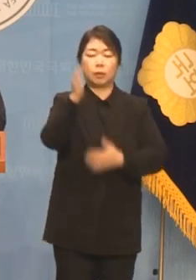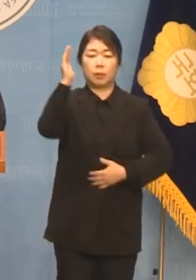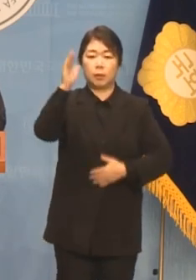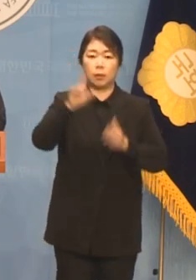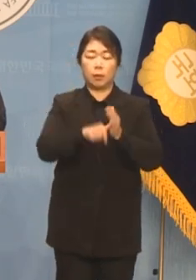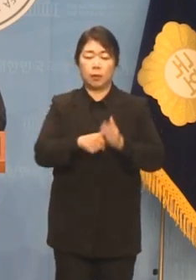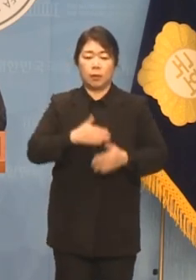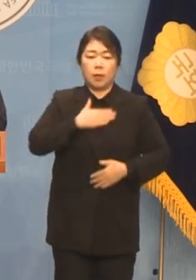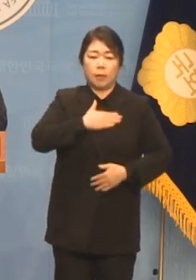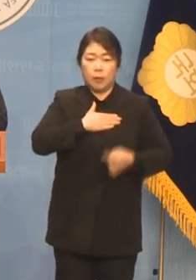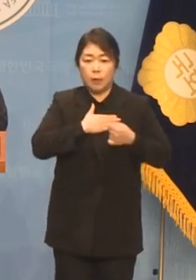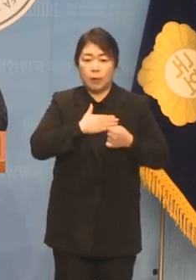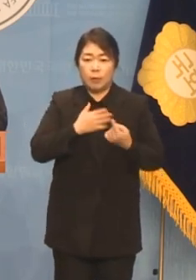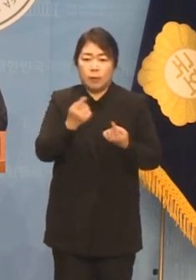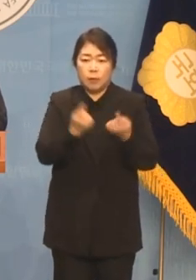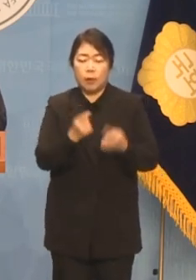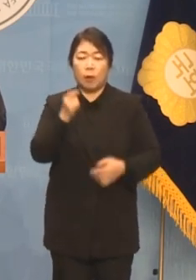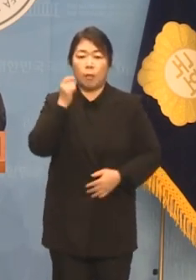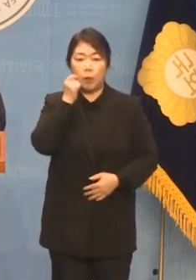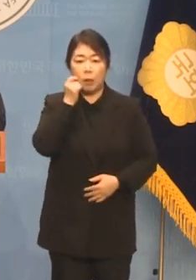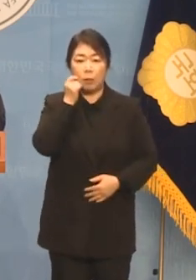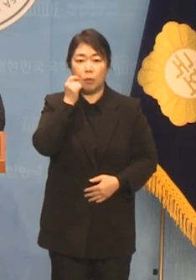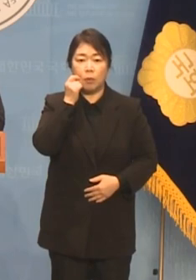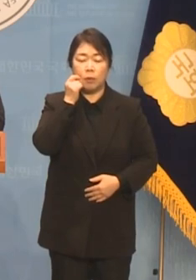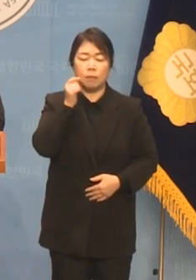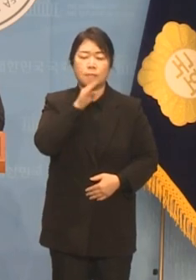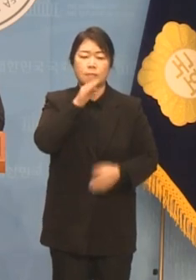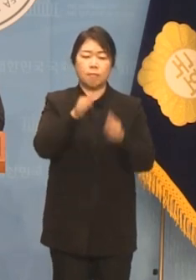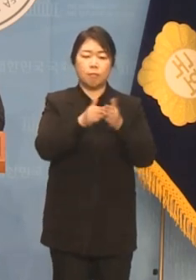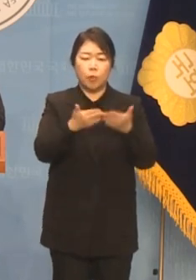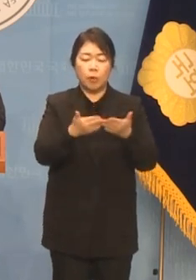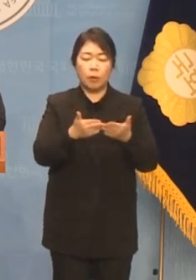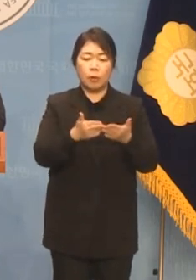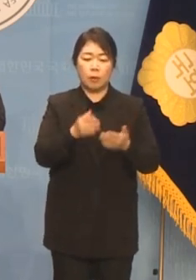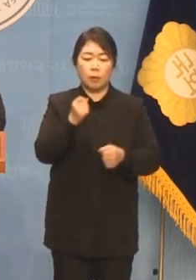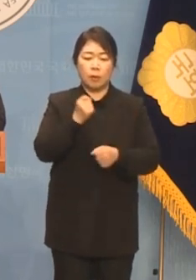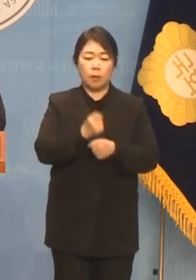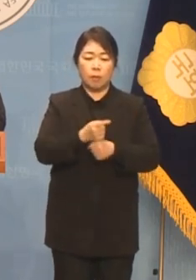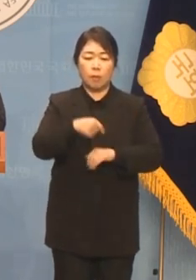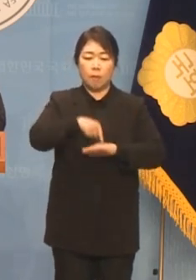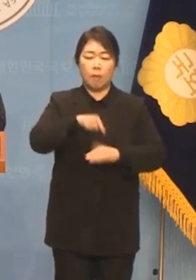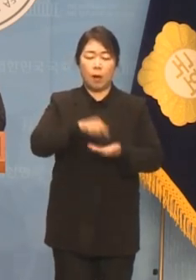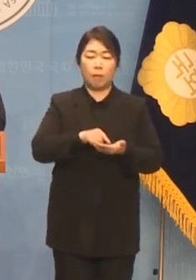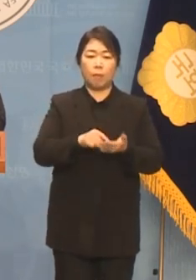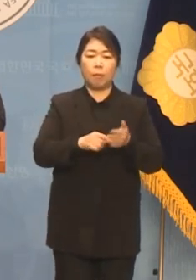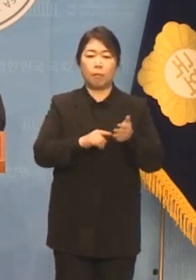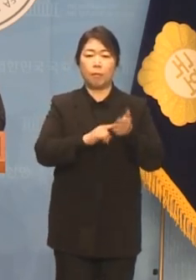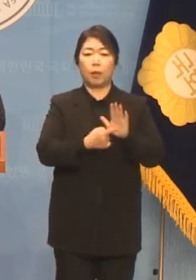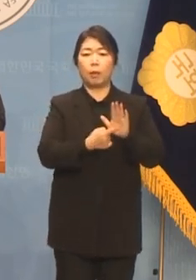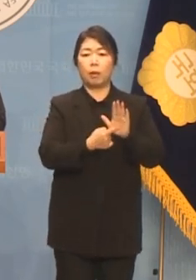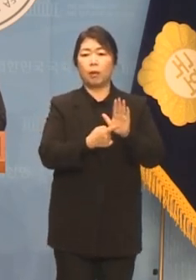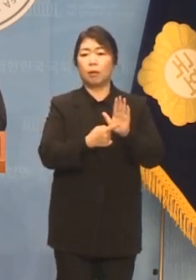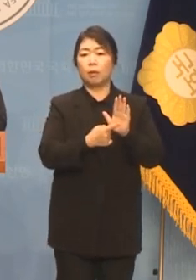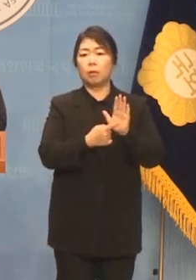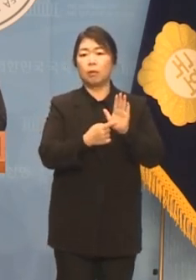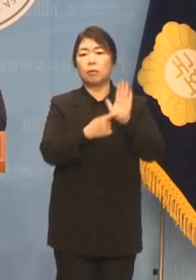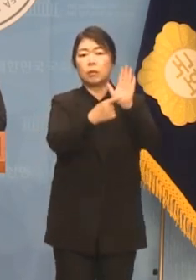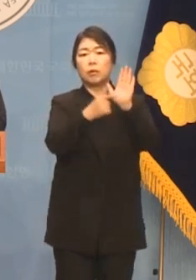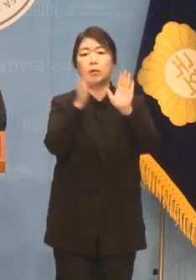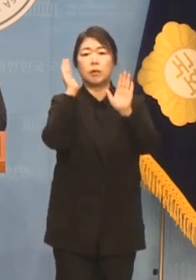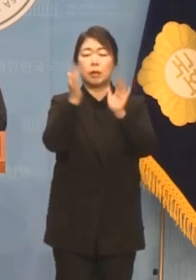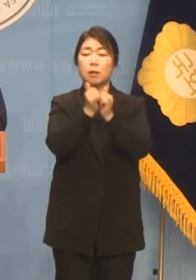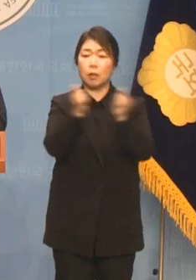주체하지 못하고 밑바닥을 드러내는 사람에게 공직을 맡길 수 없습니다